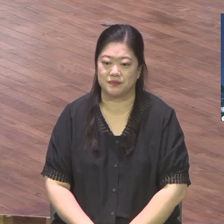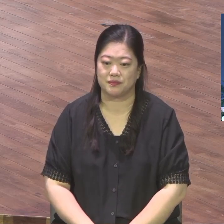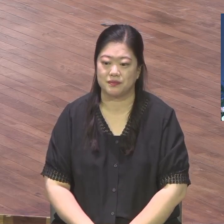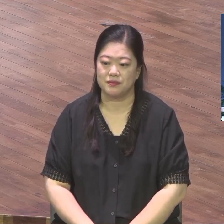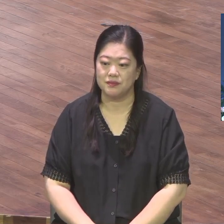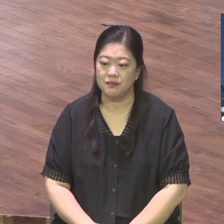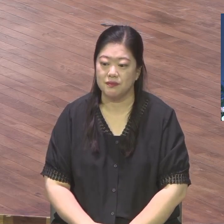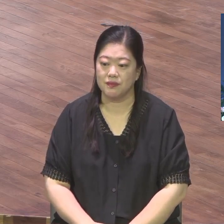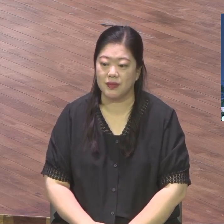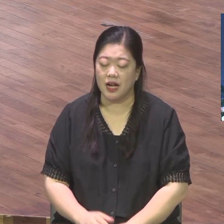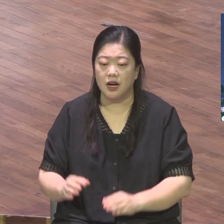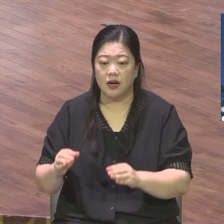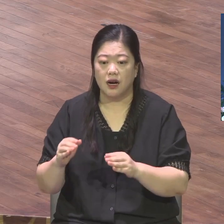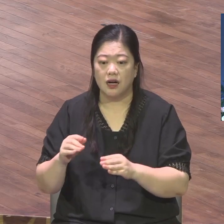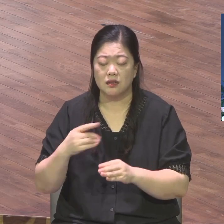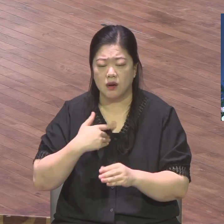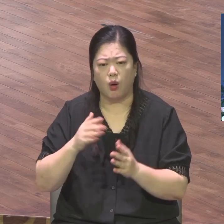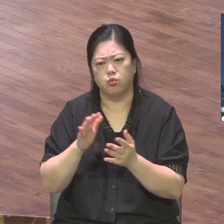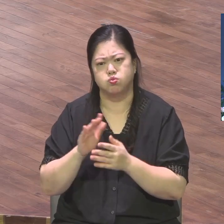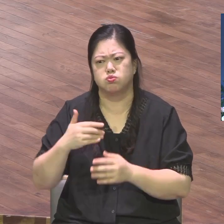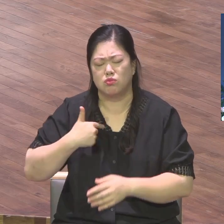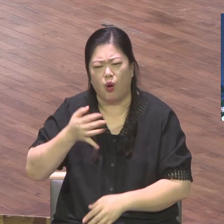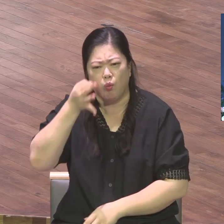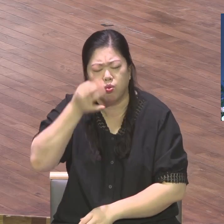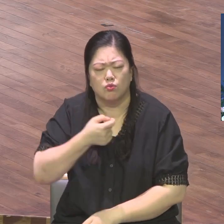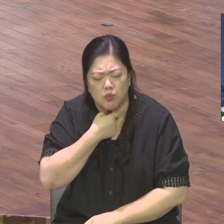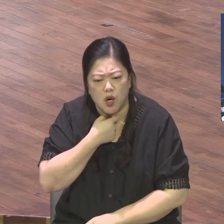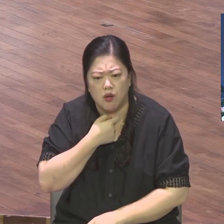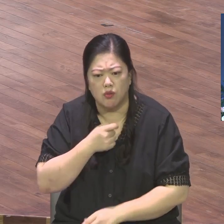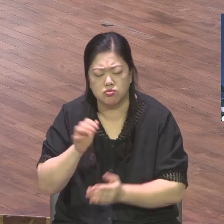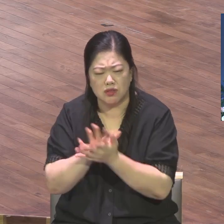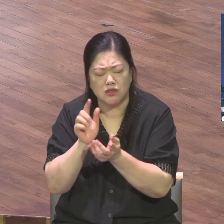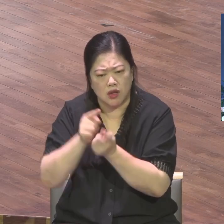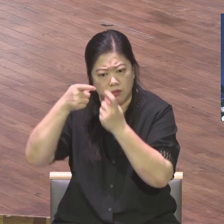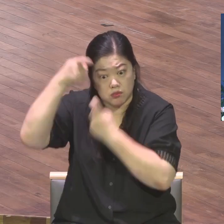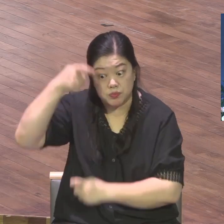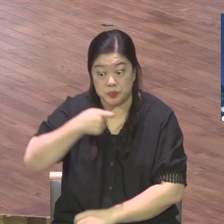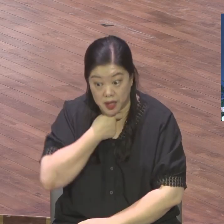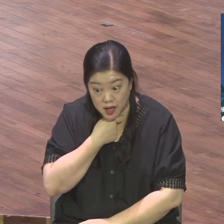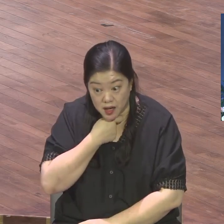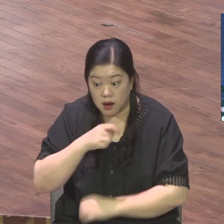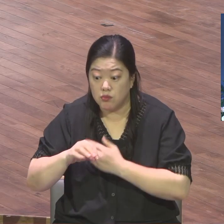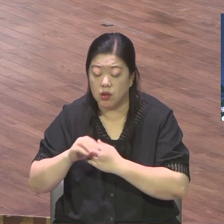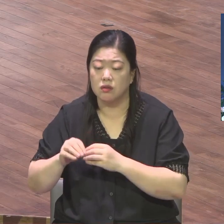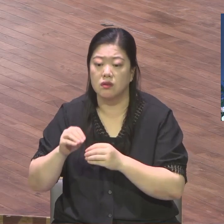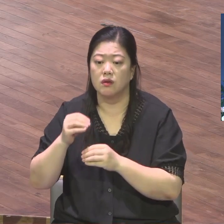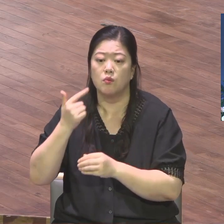따라가보고 캠프팀에 한번 따라가보고 전도사님도 한번 따라가보고